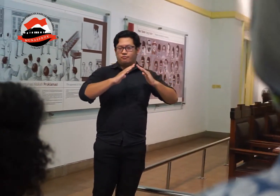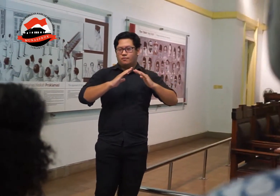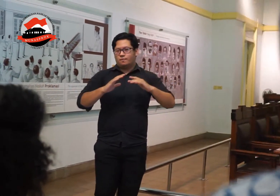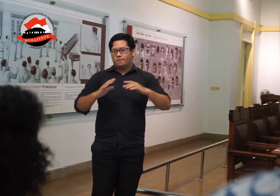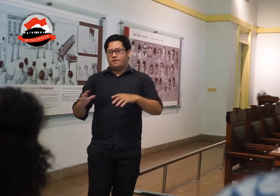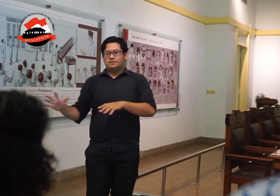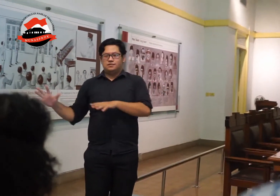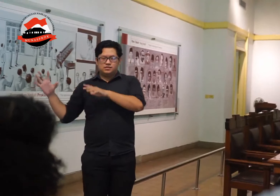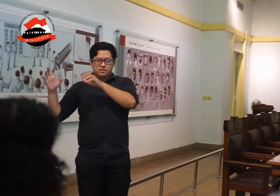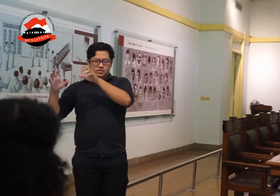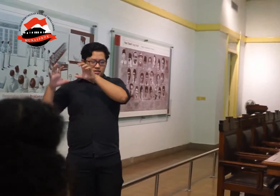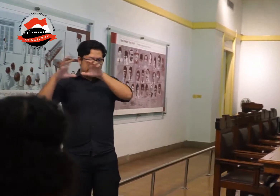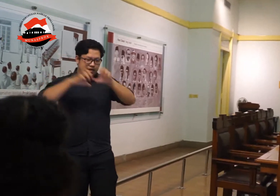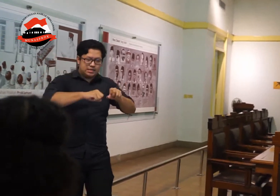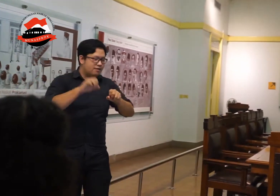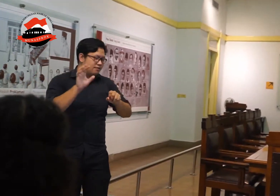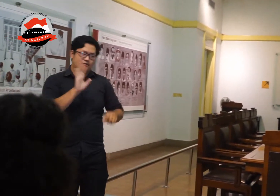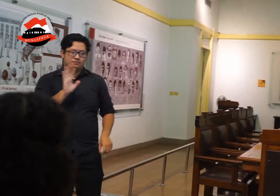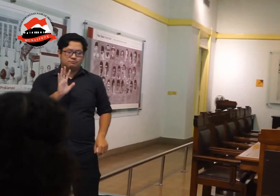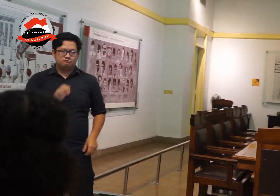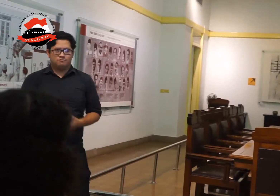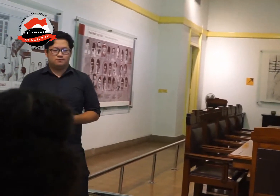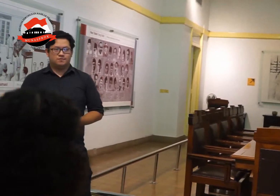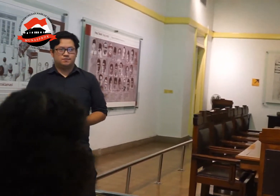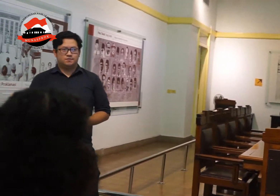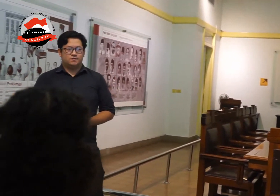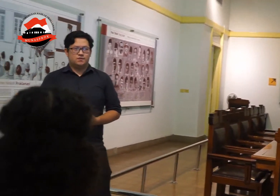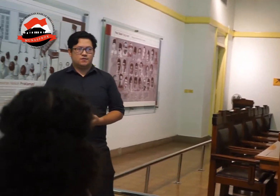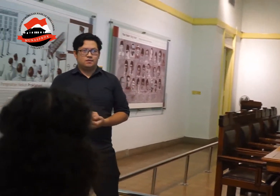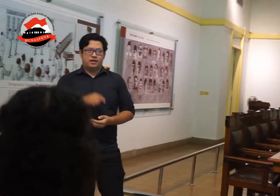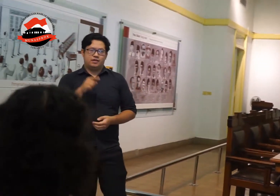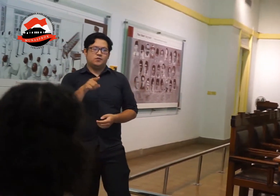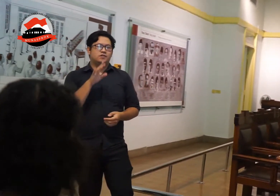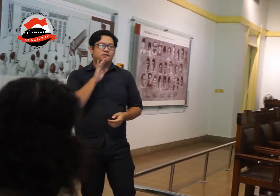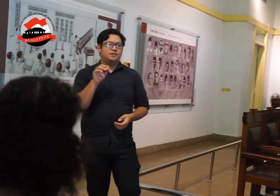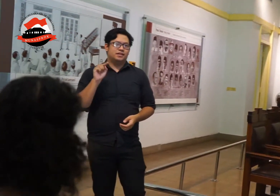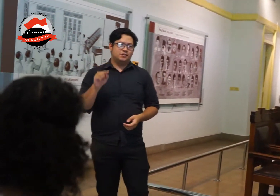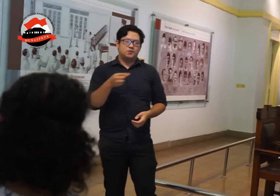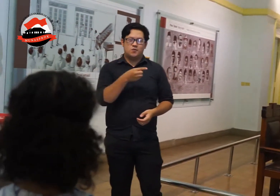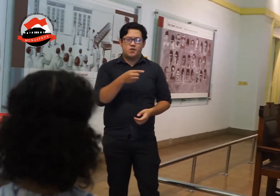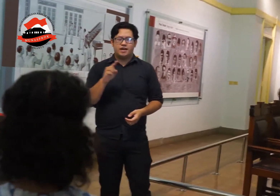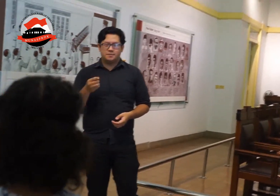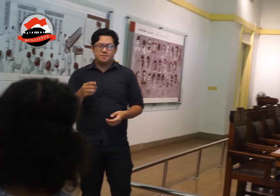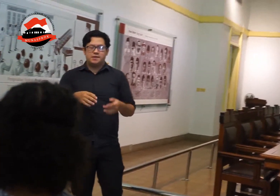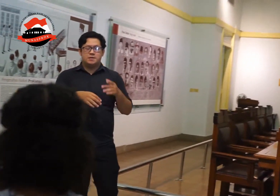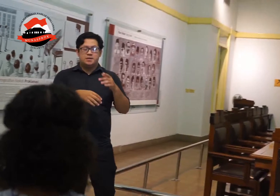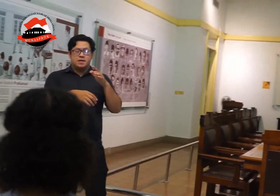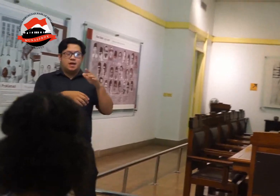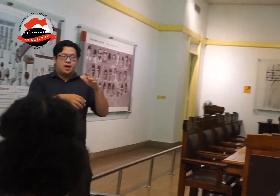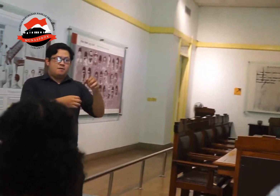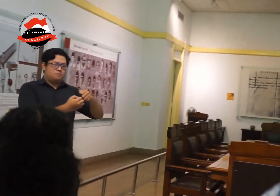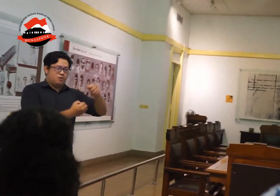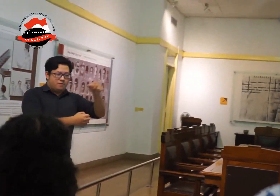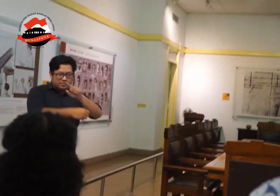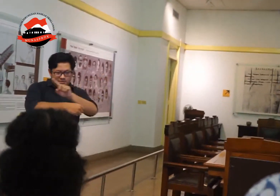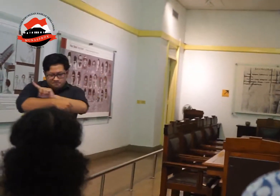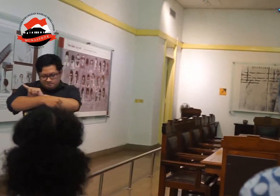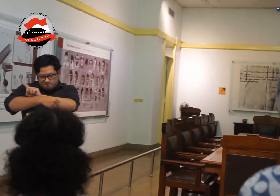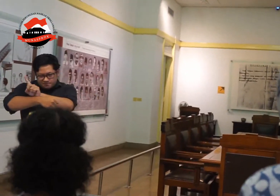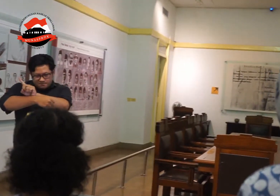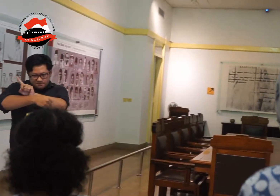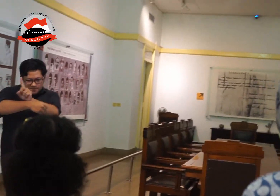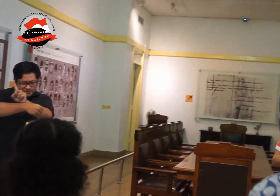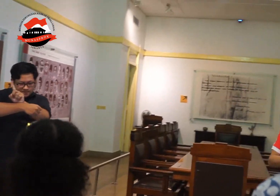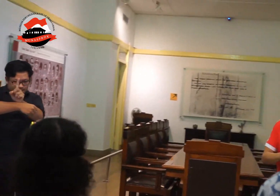asing. Nah, seperti itulah kurang lebih detik demi detik peristiwa perumusan